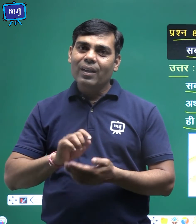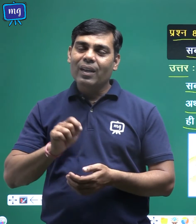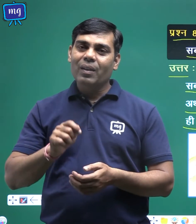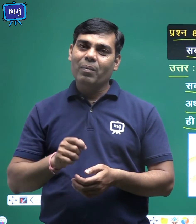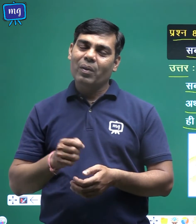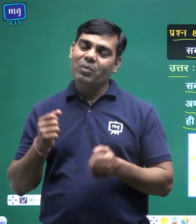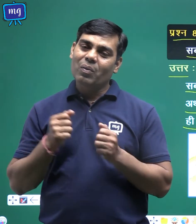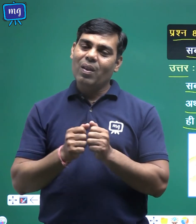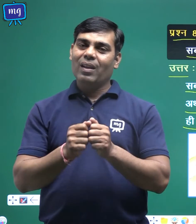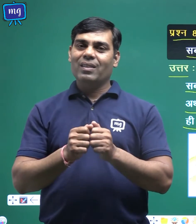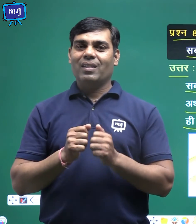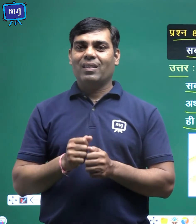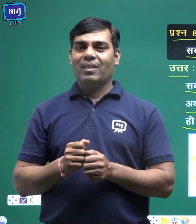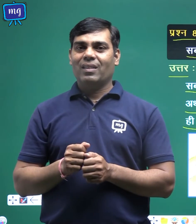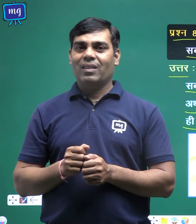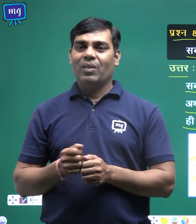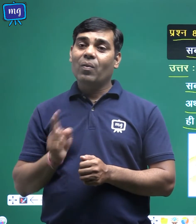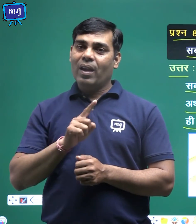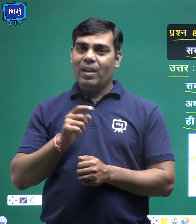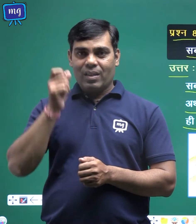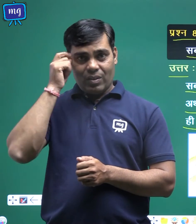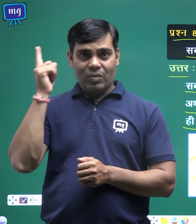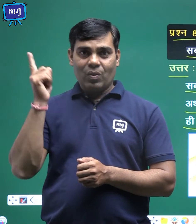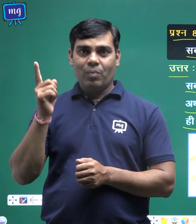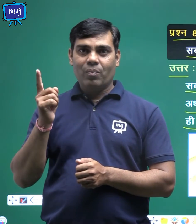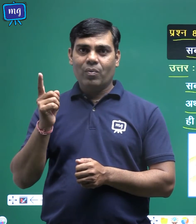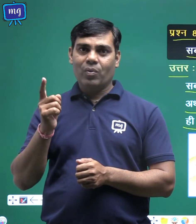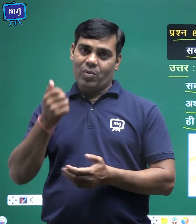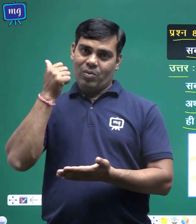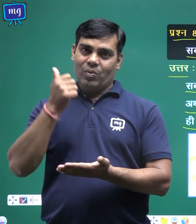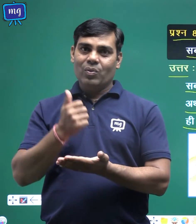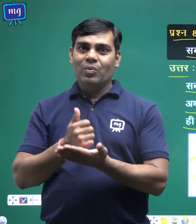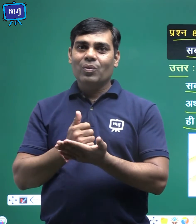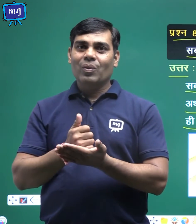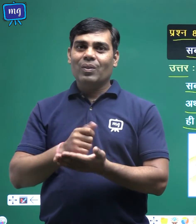जुट जाएं। वह सपना अवश्य सच होगा।